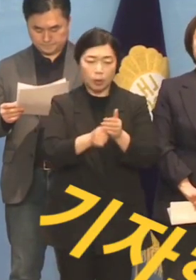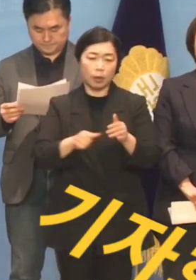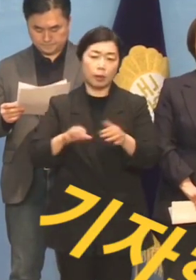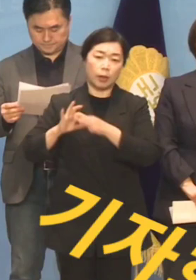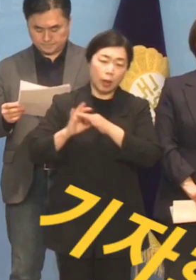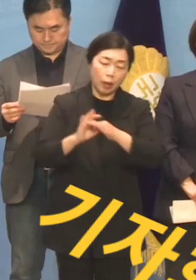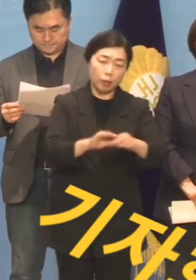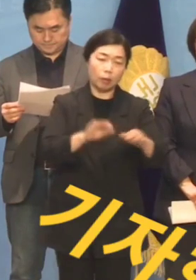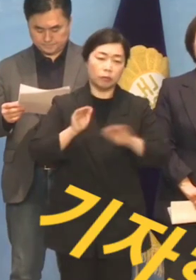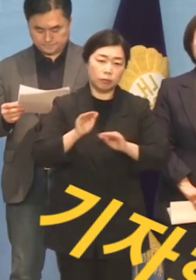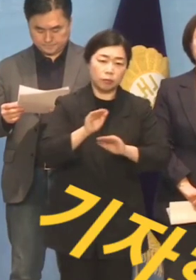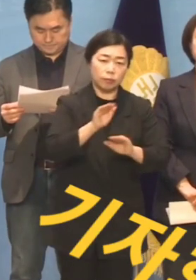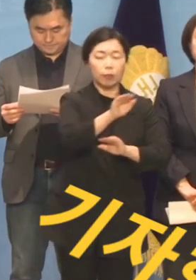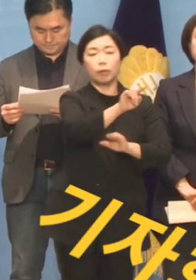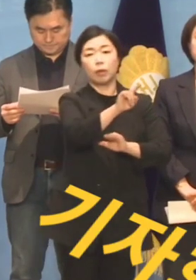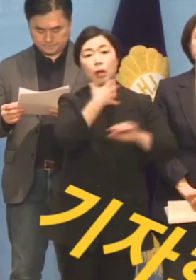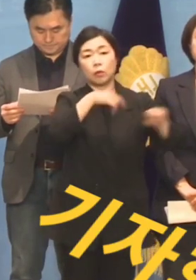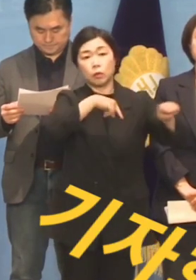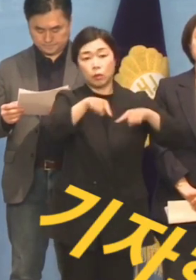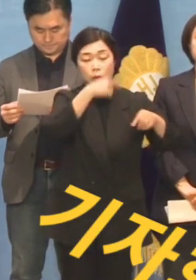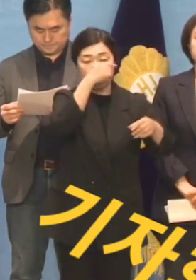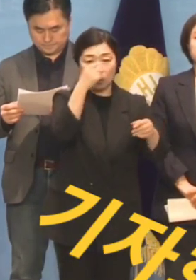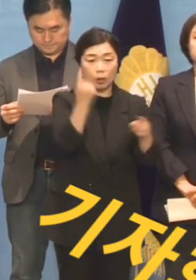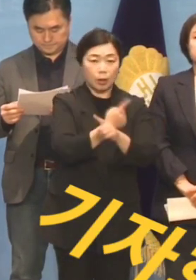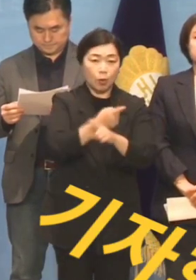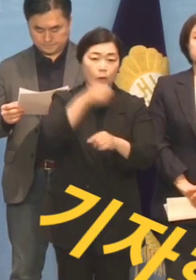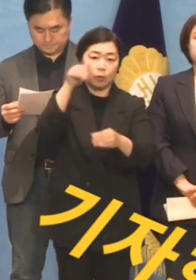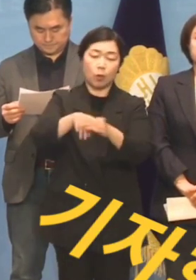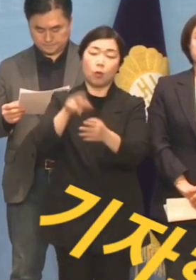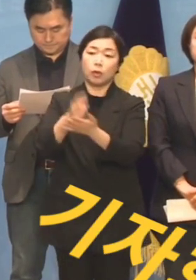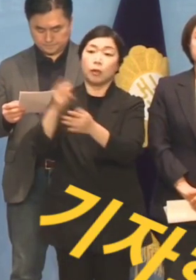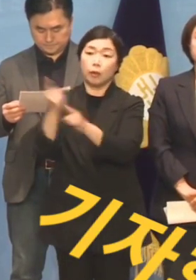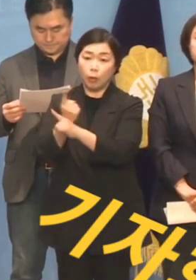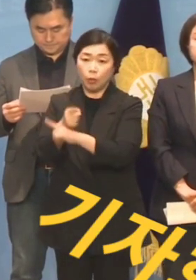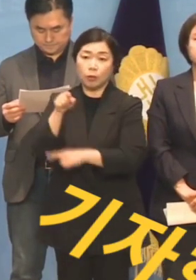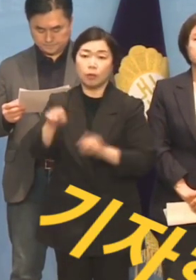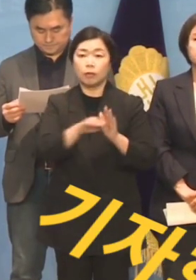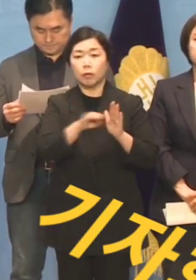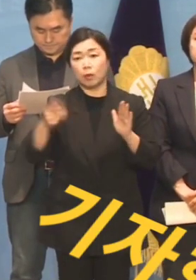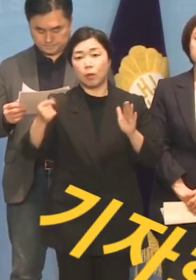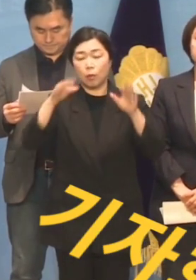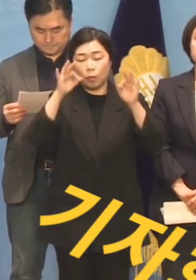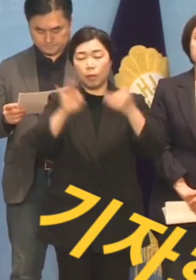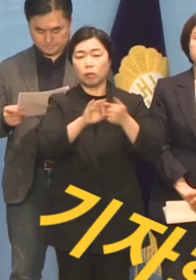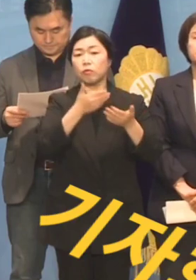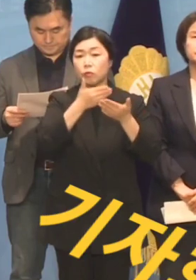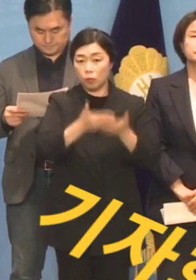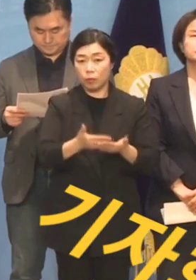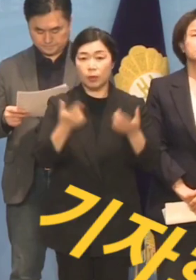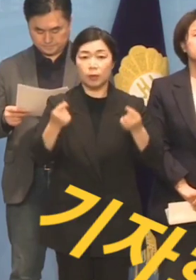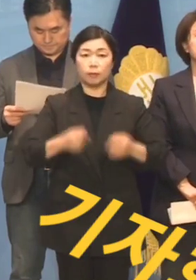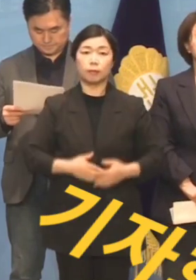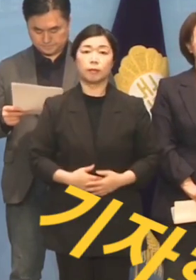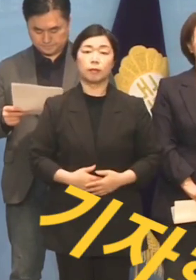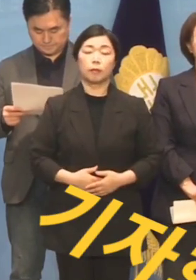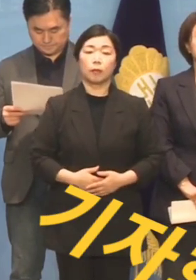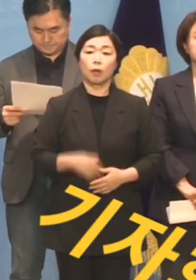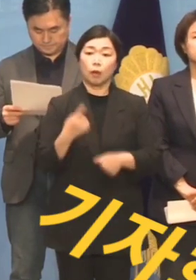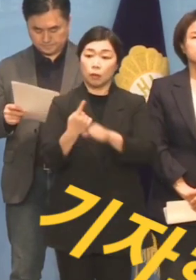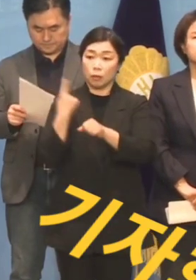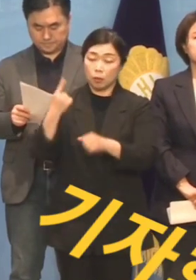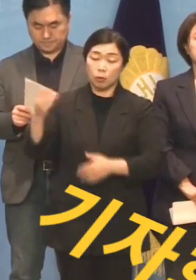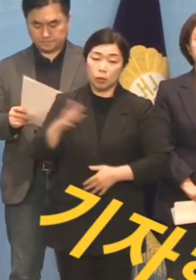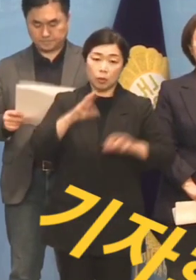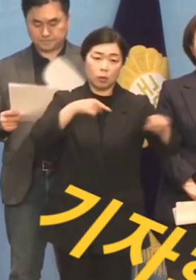합니다. 정치개혁, 선거제 개혁이라는 것도 그 행진에서 가장 중요한 대목이라고 하겠습니다.